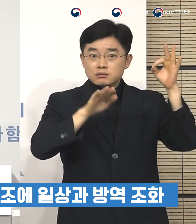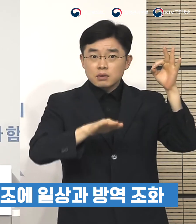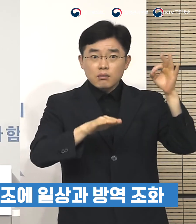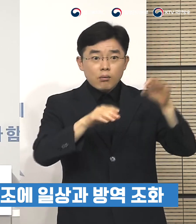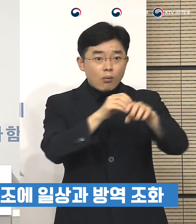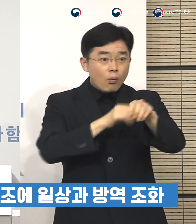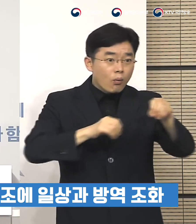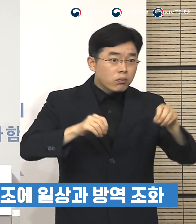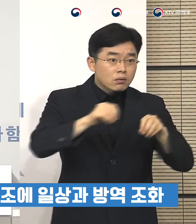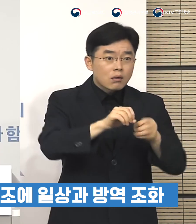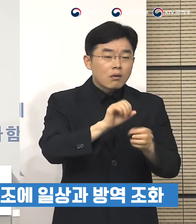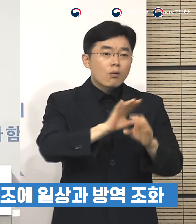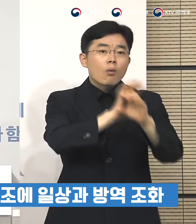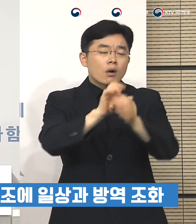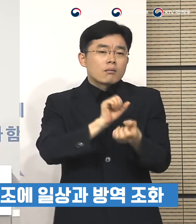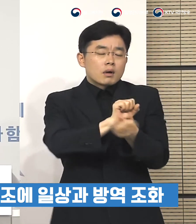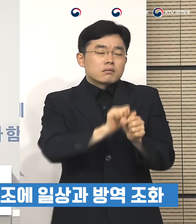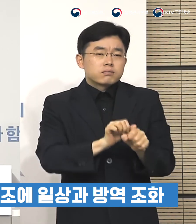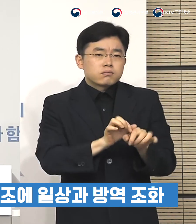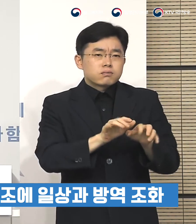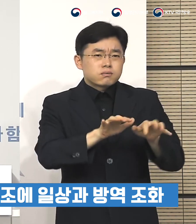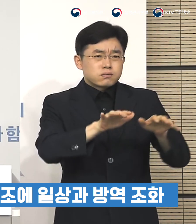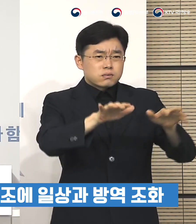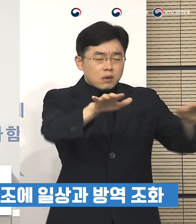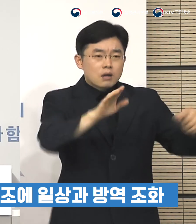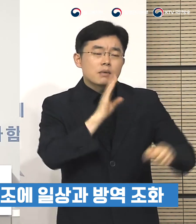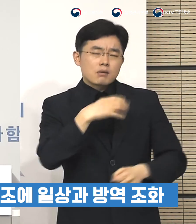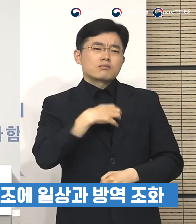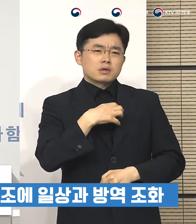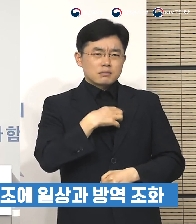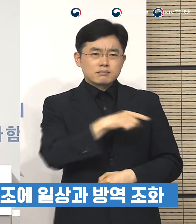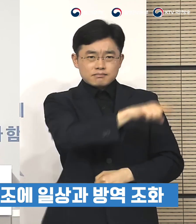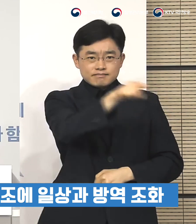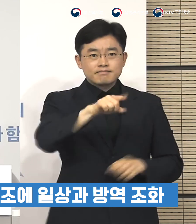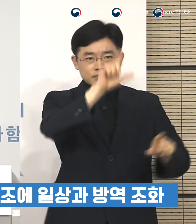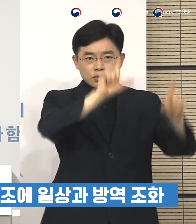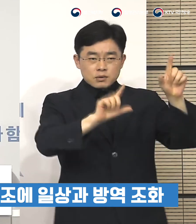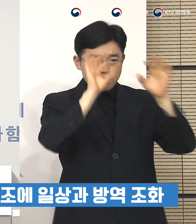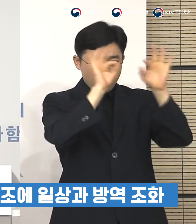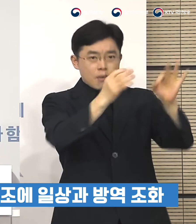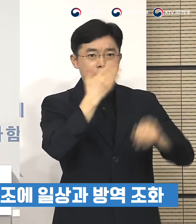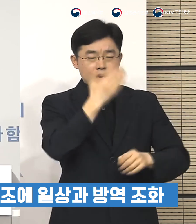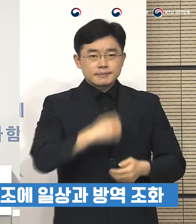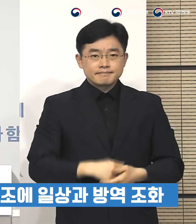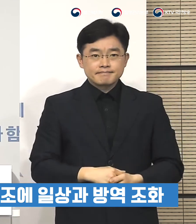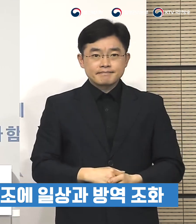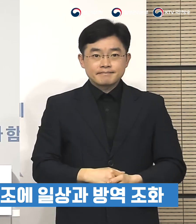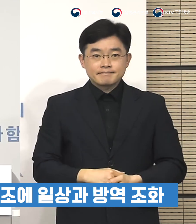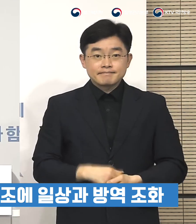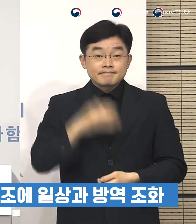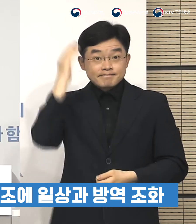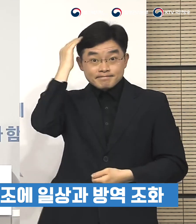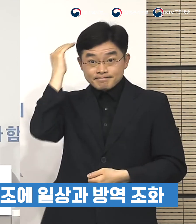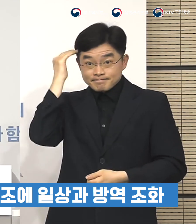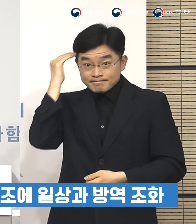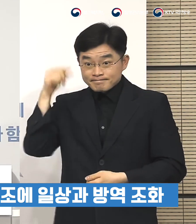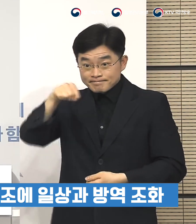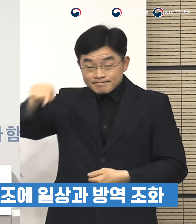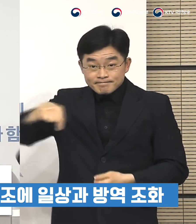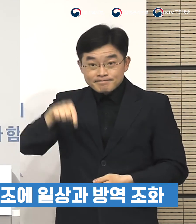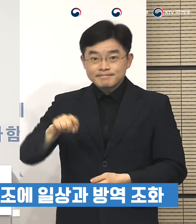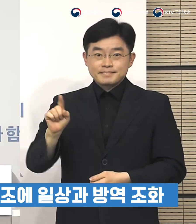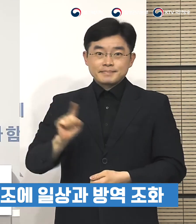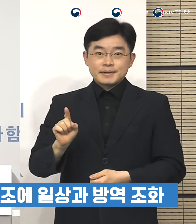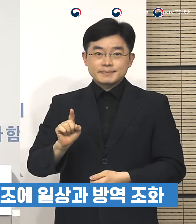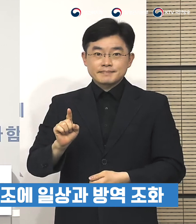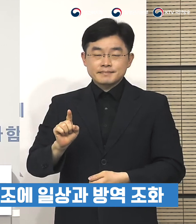코로나19의 유행이 재확산되는 위기를 맞고 있습니다. 대한민국은 우리 스스로에게 큰